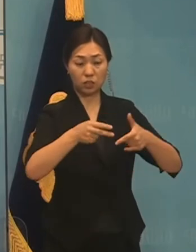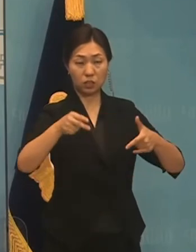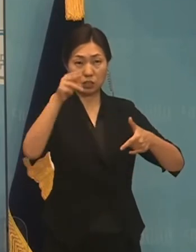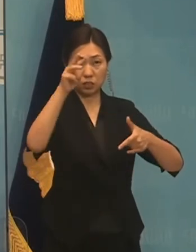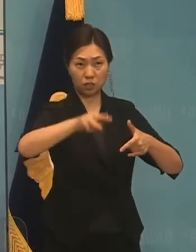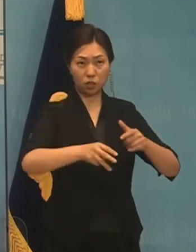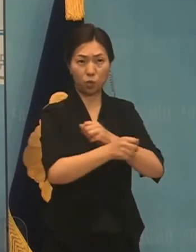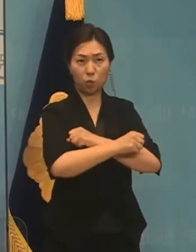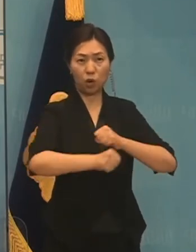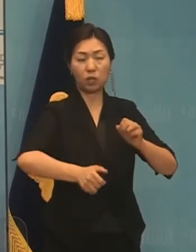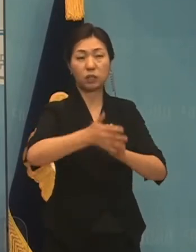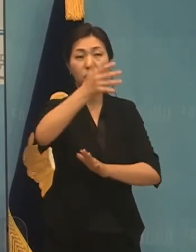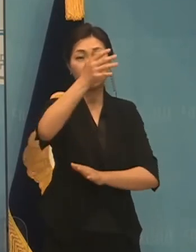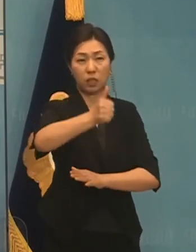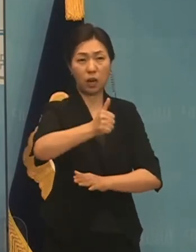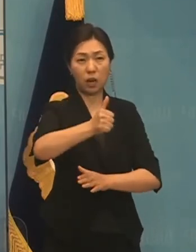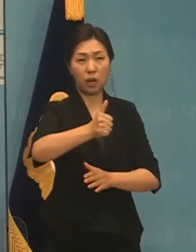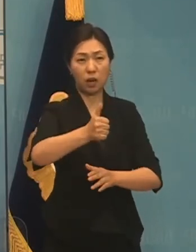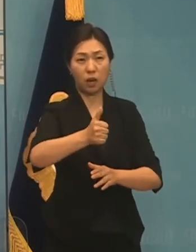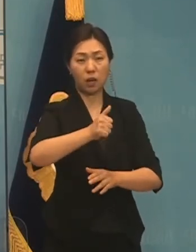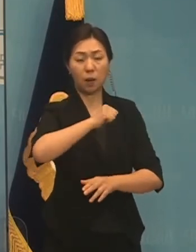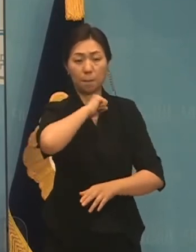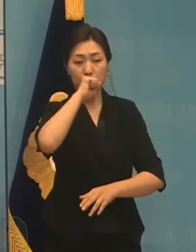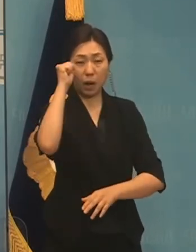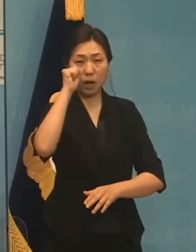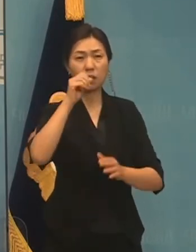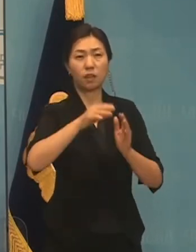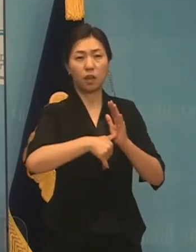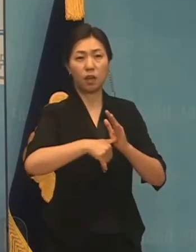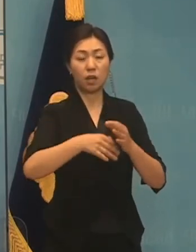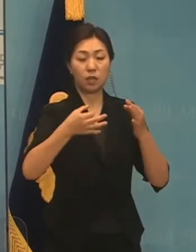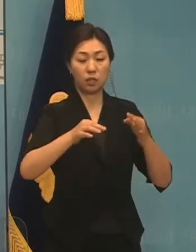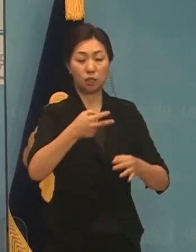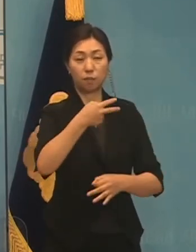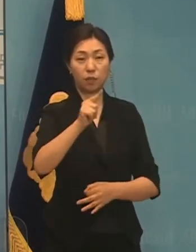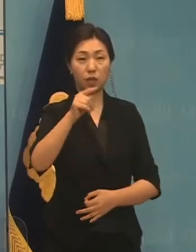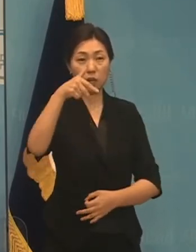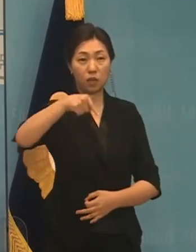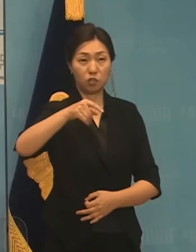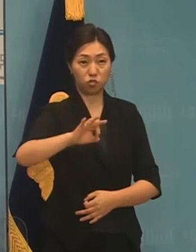인천광역시장에 당선된 후 김대중 대통령과